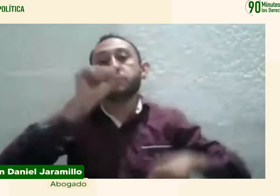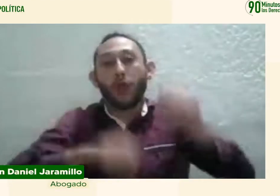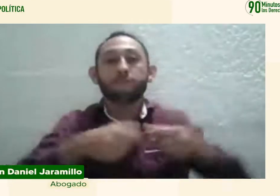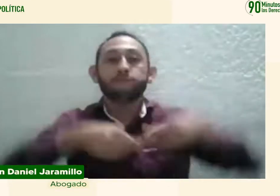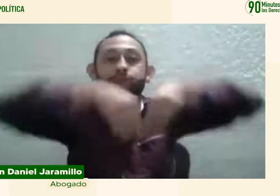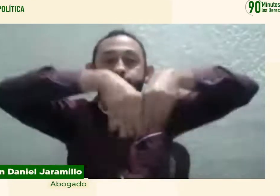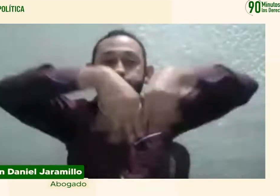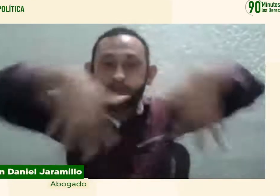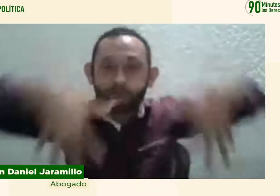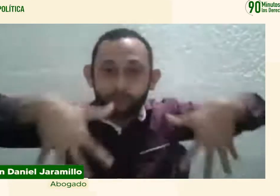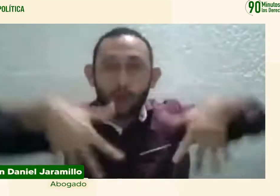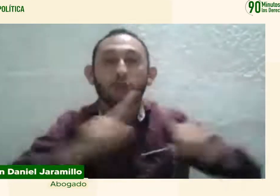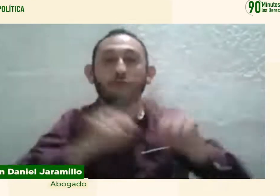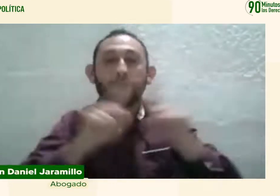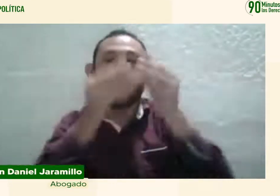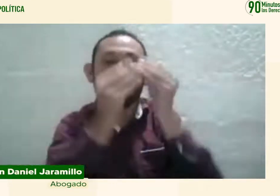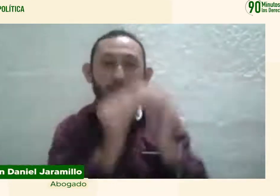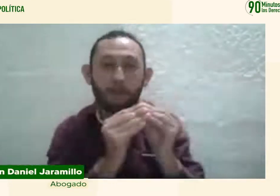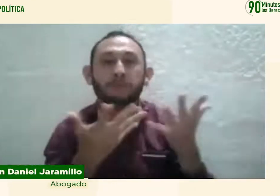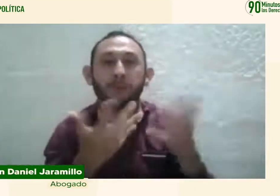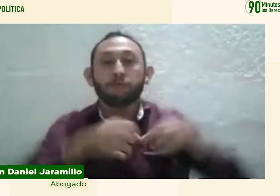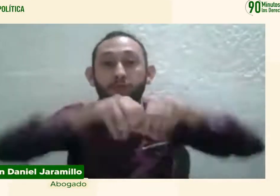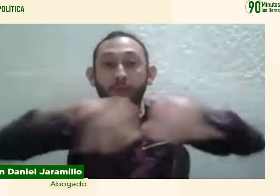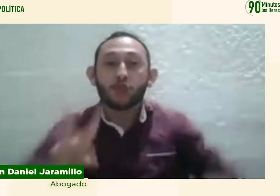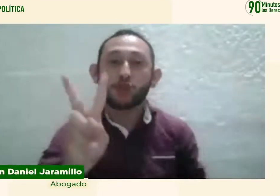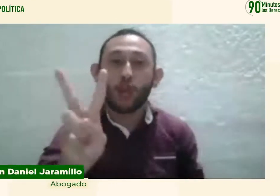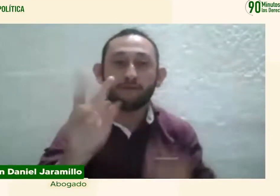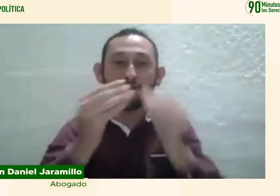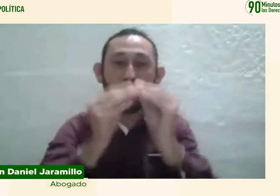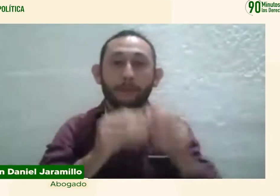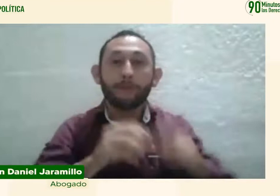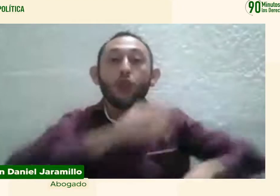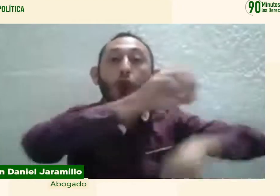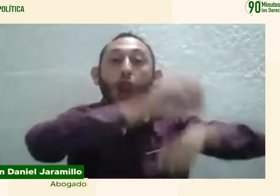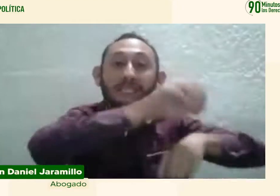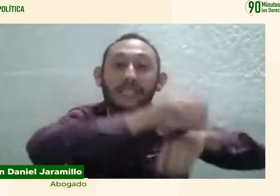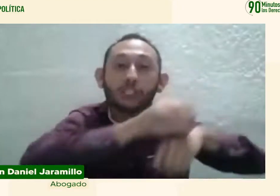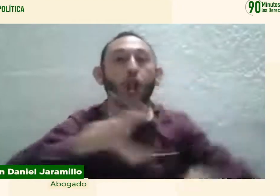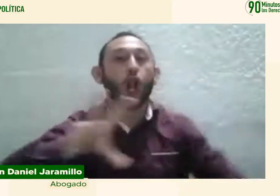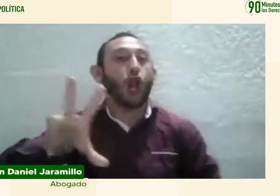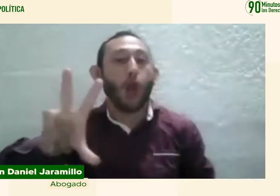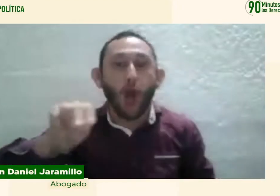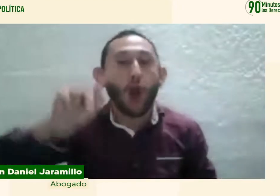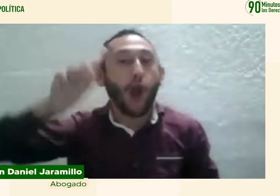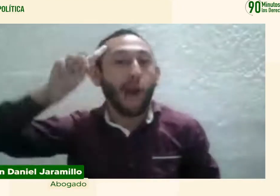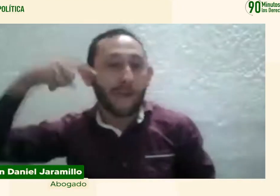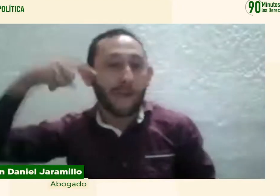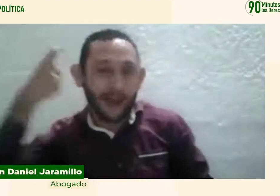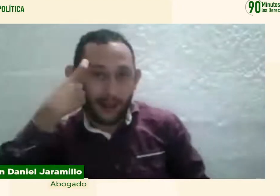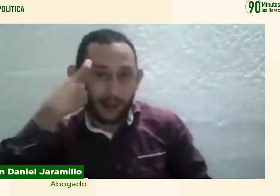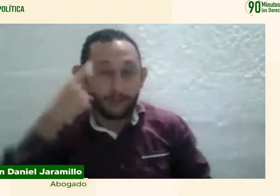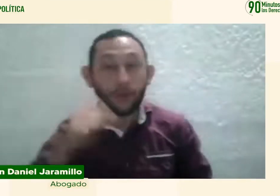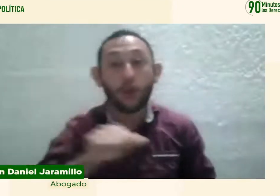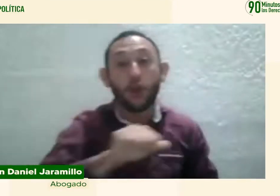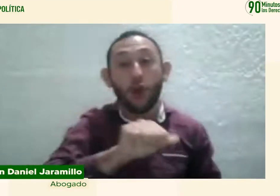organizaciones la participación dentro de las organizaciones encontramos diferentes estructuras por ejemplo es